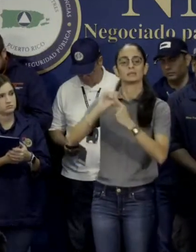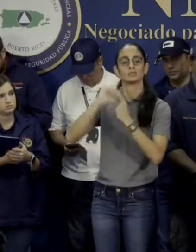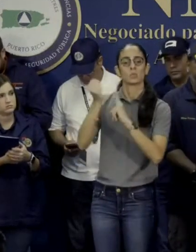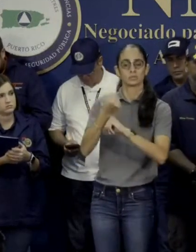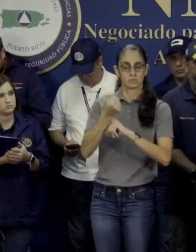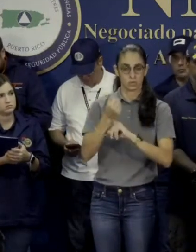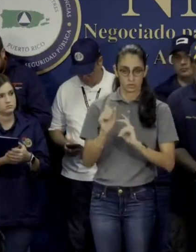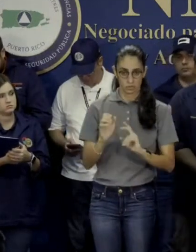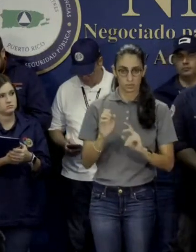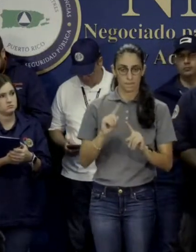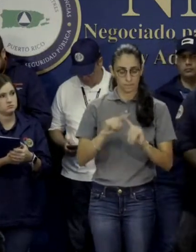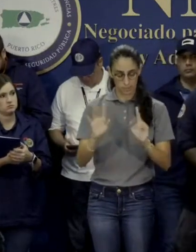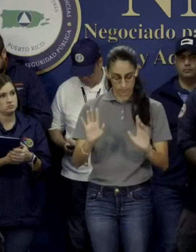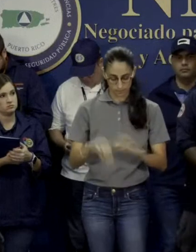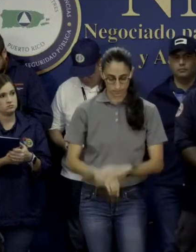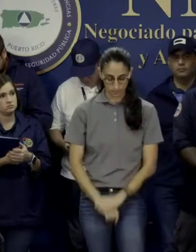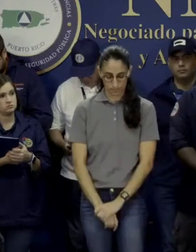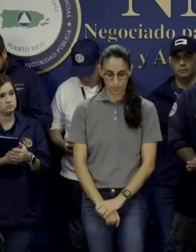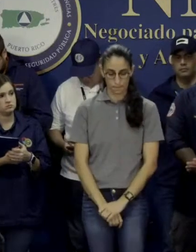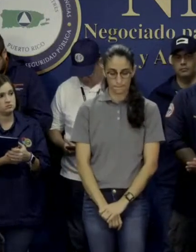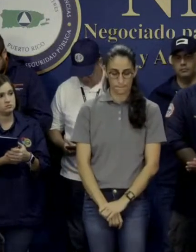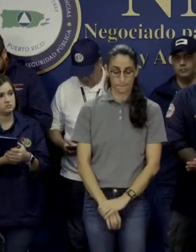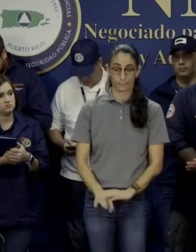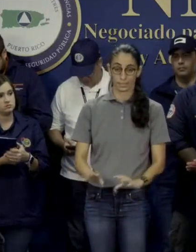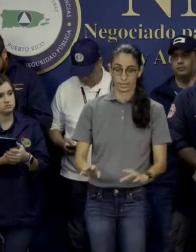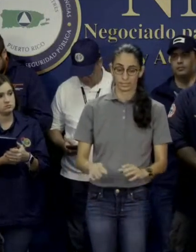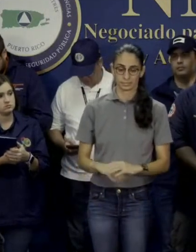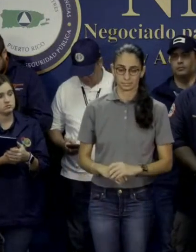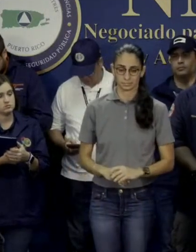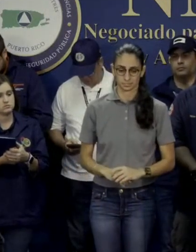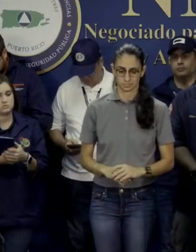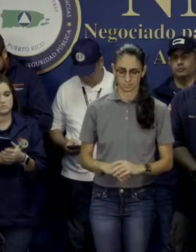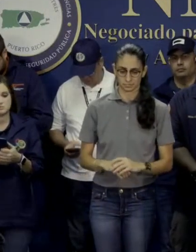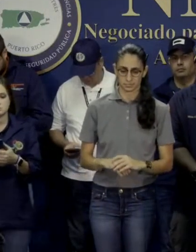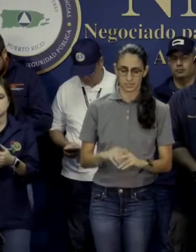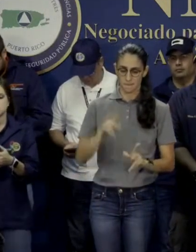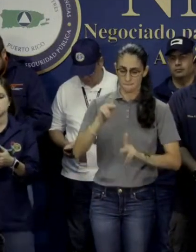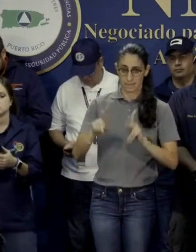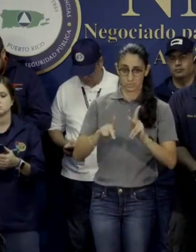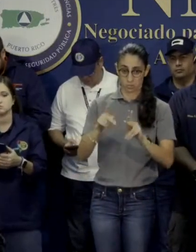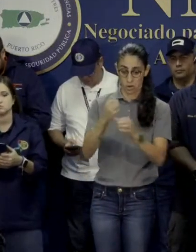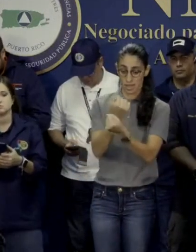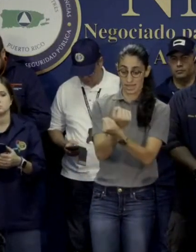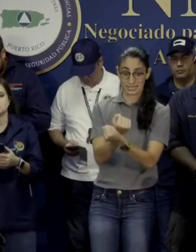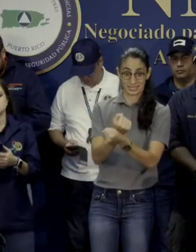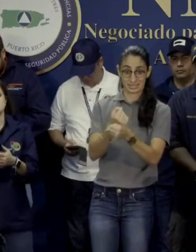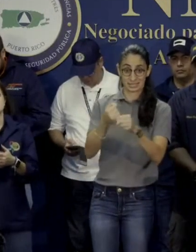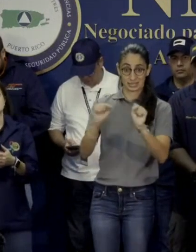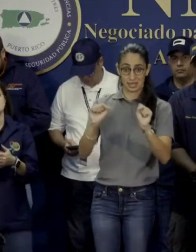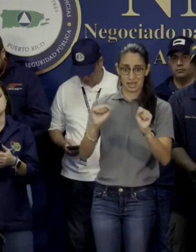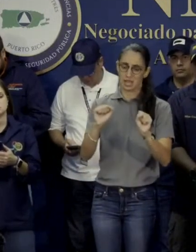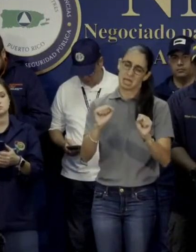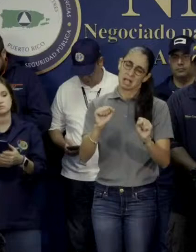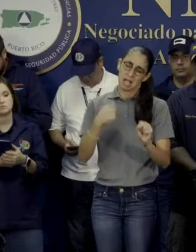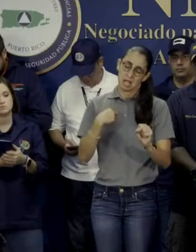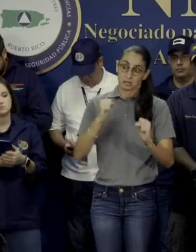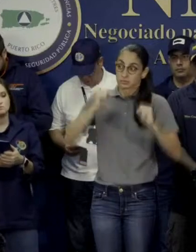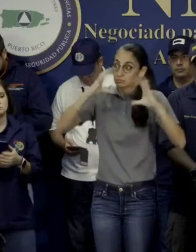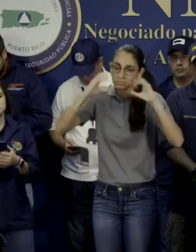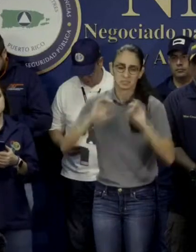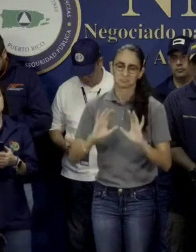situación. Pero otra vez, el número de personas rescatadas no me sorprende. O sea,